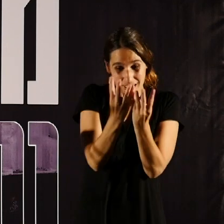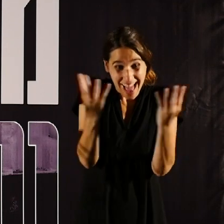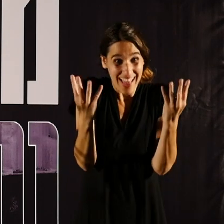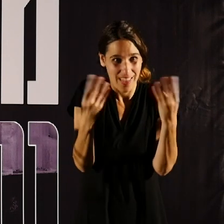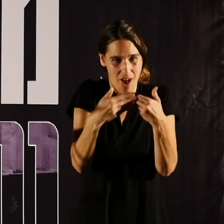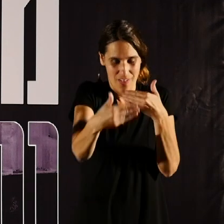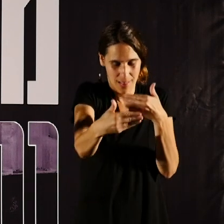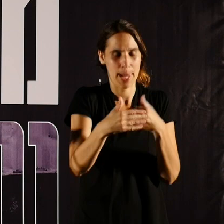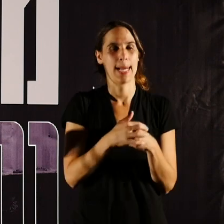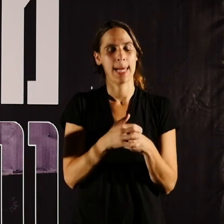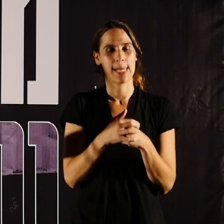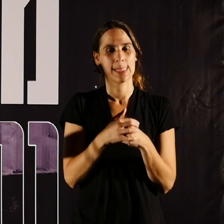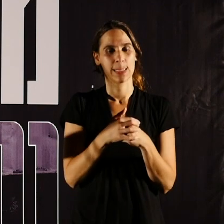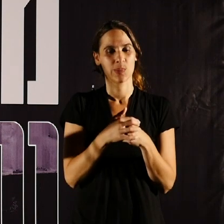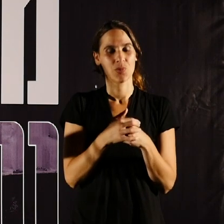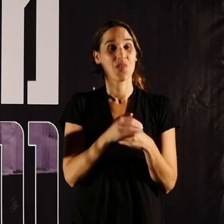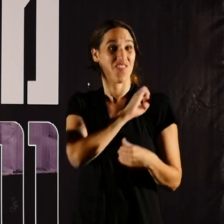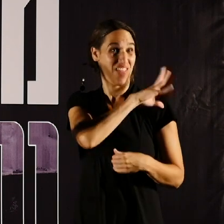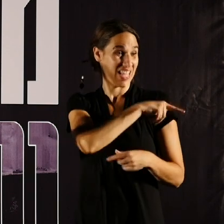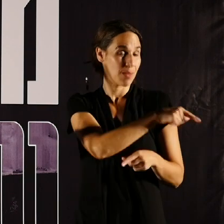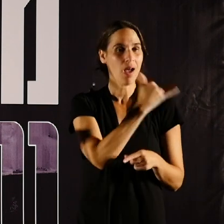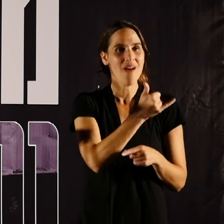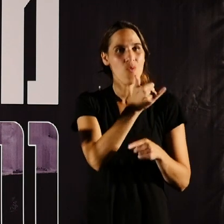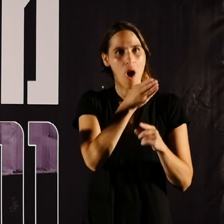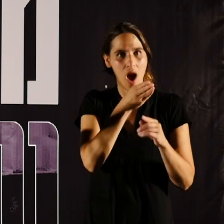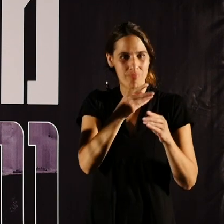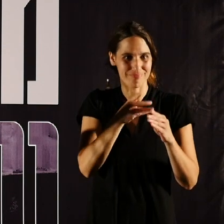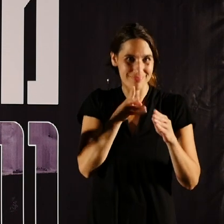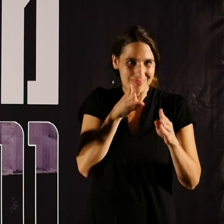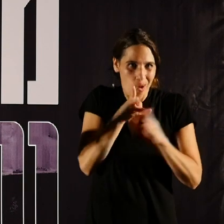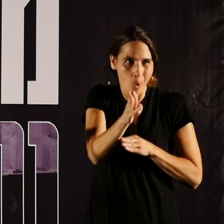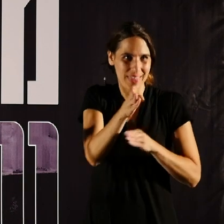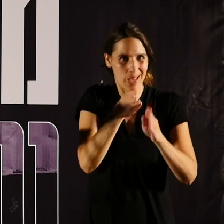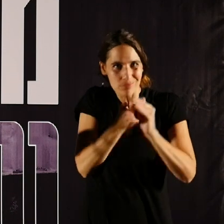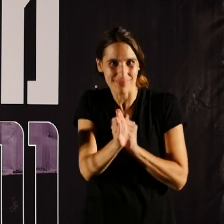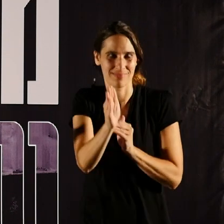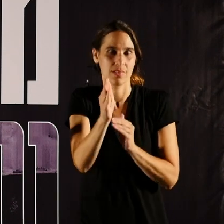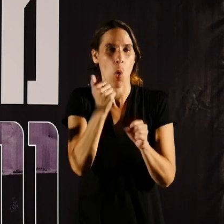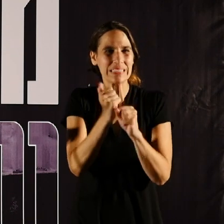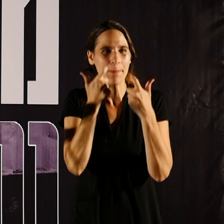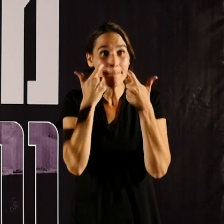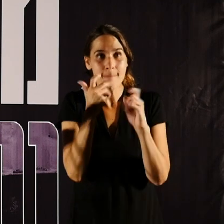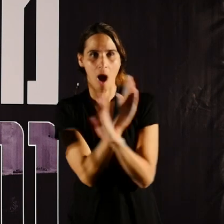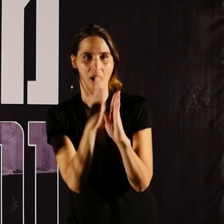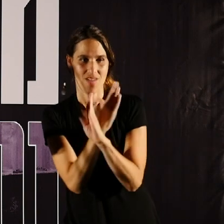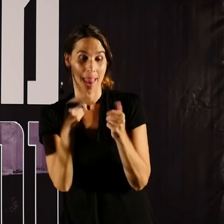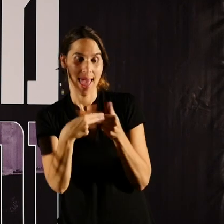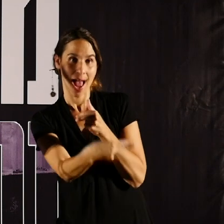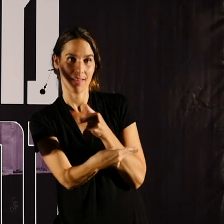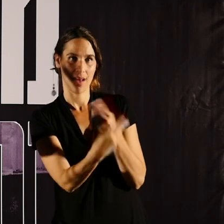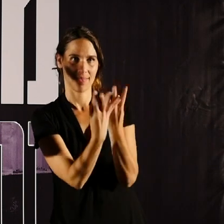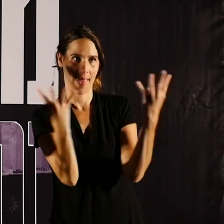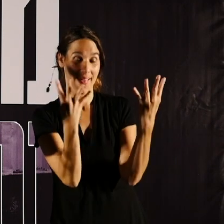ההפרדה אז הפלסטינים כל הזמן היו חותכים אותה היו עושים שם כל מיני מערבים ליד הגדר